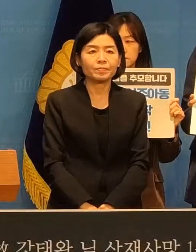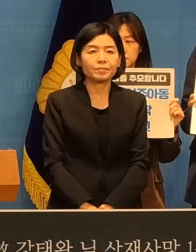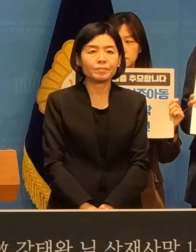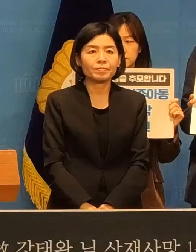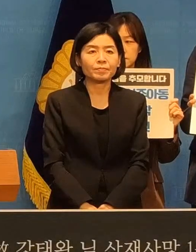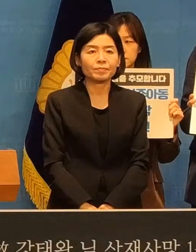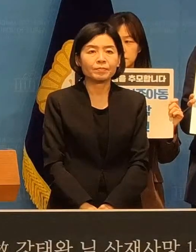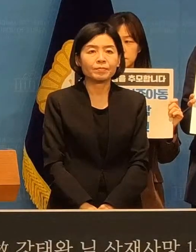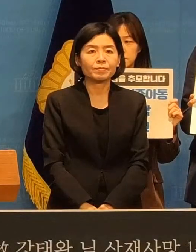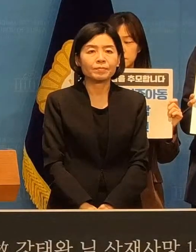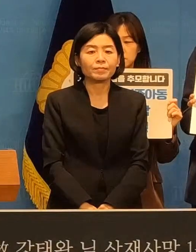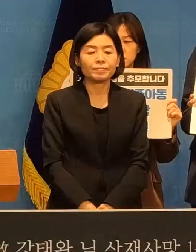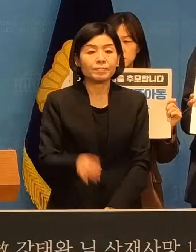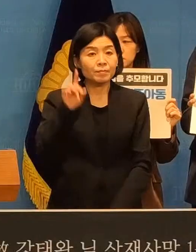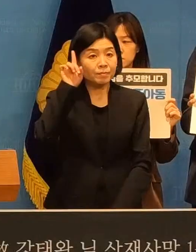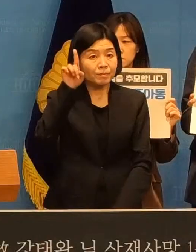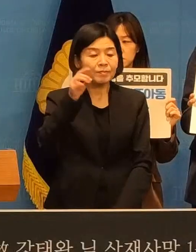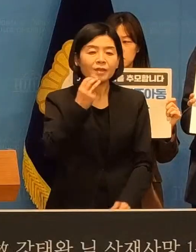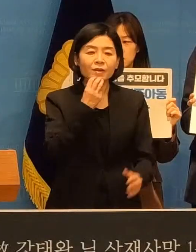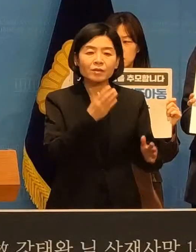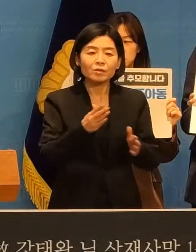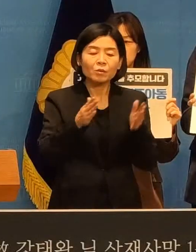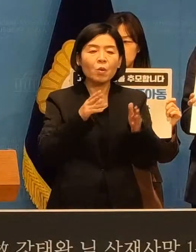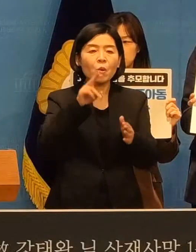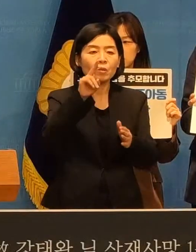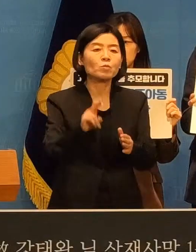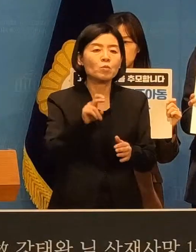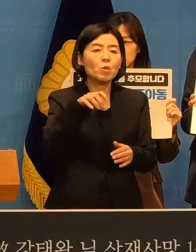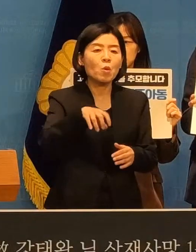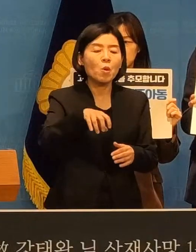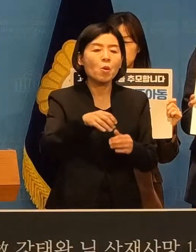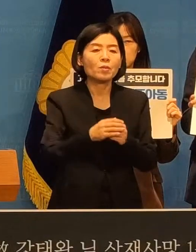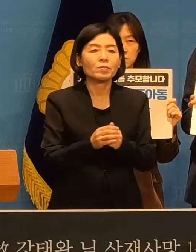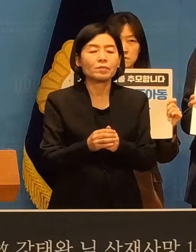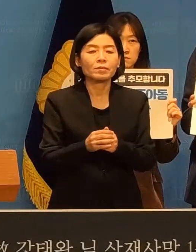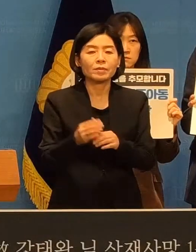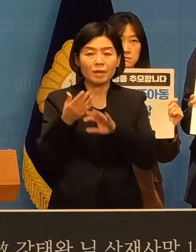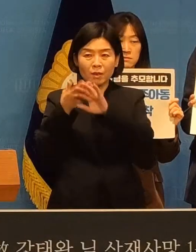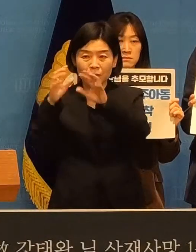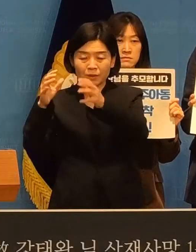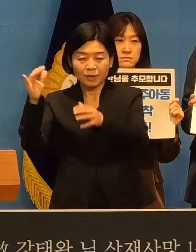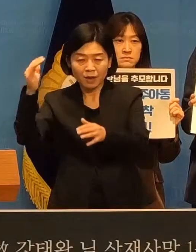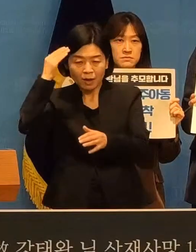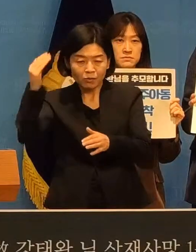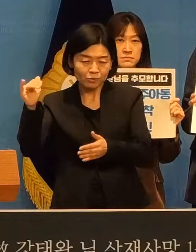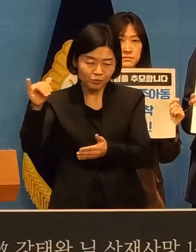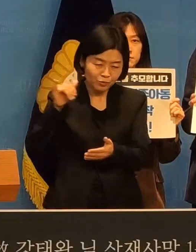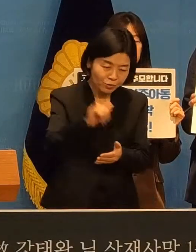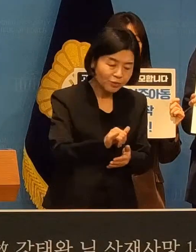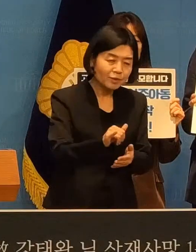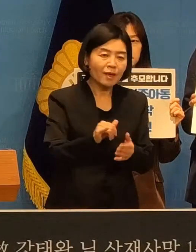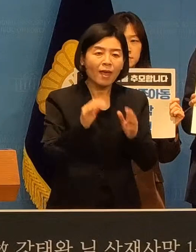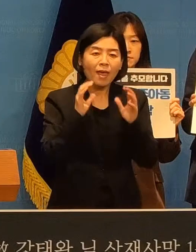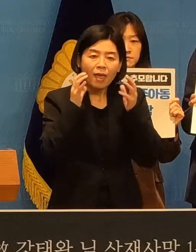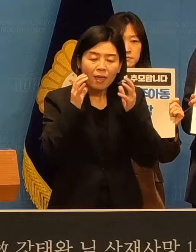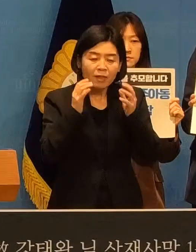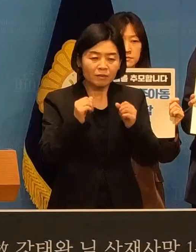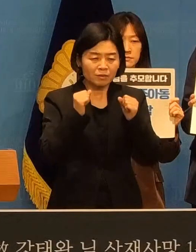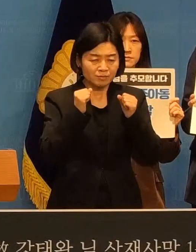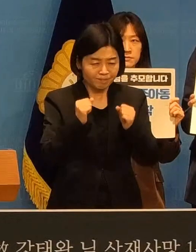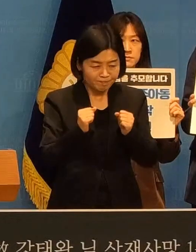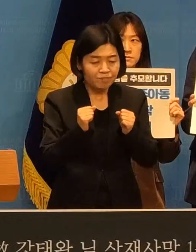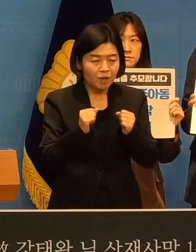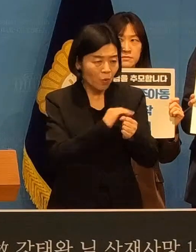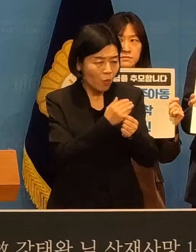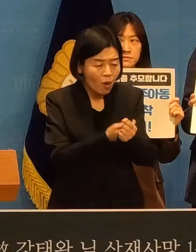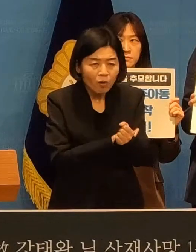네, 내일은 경기도 군포에서 미등록 이주아동으로 성장해 미등록 이주 노동자로 살다가 우여곡절 끝에 체리